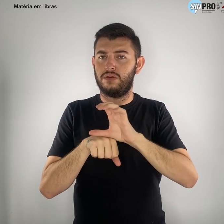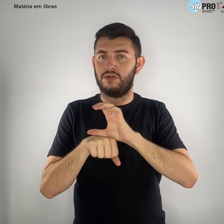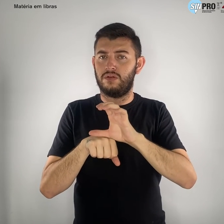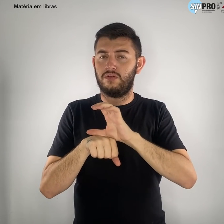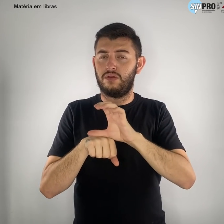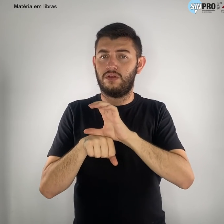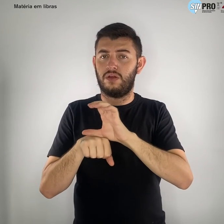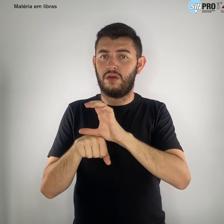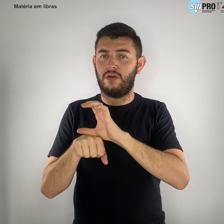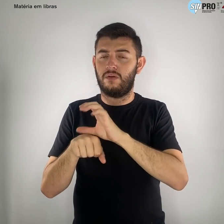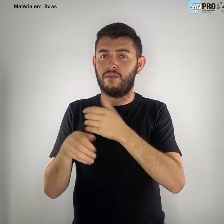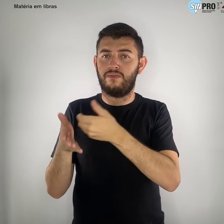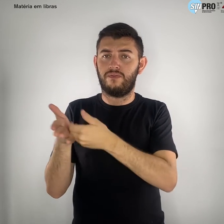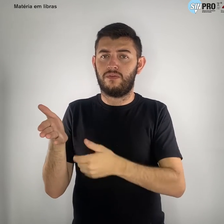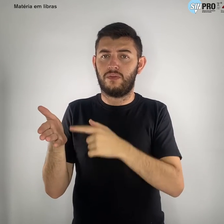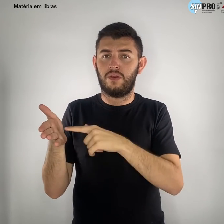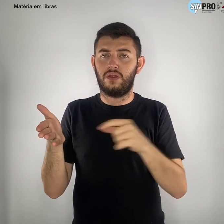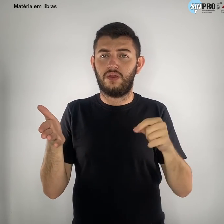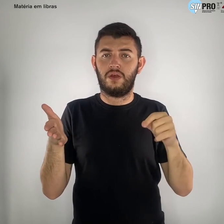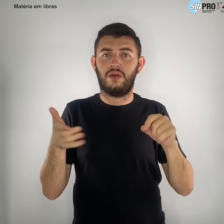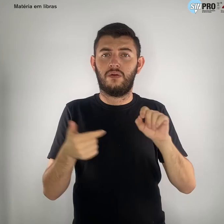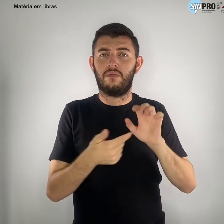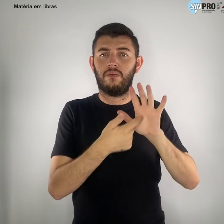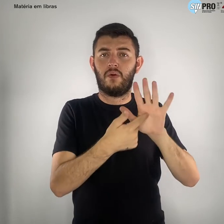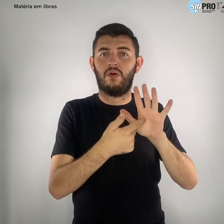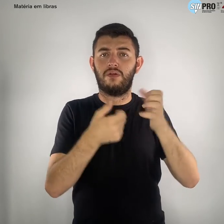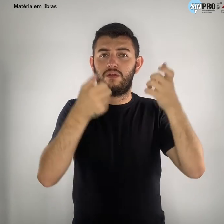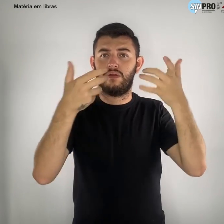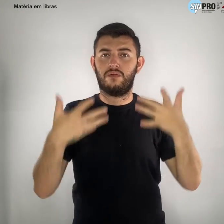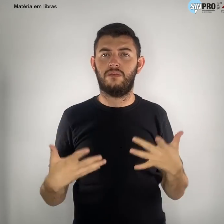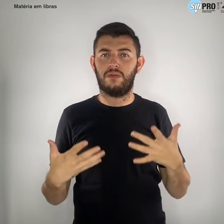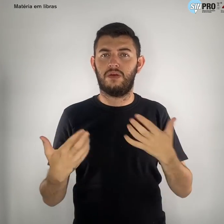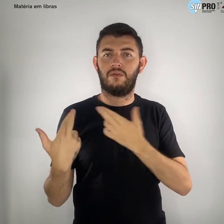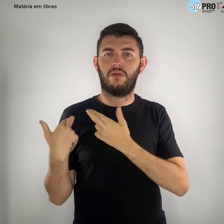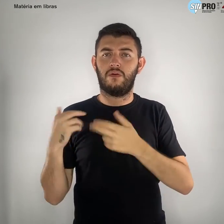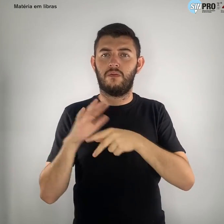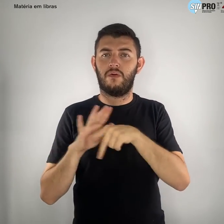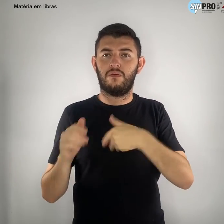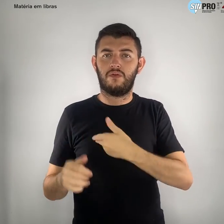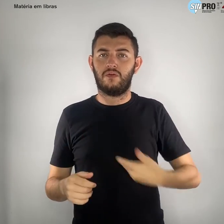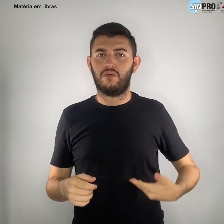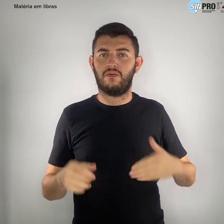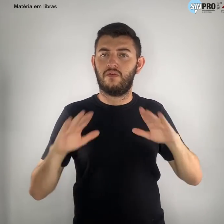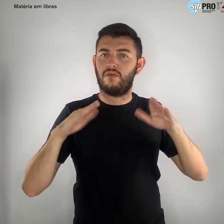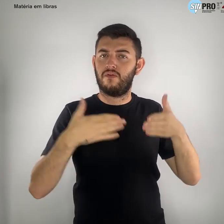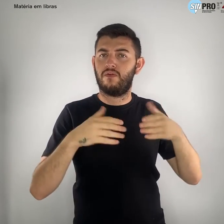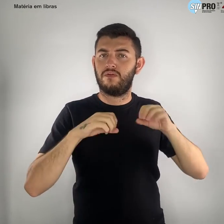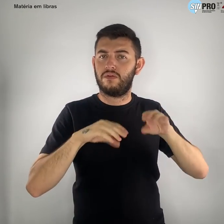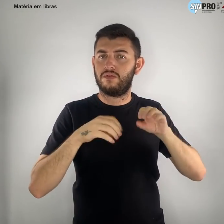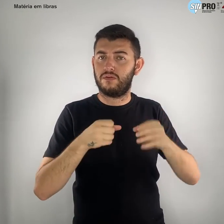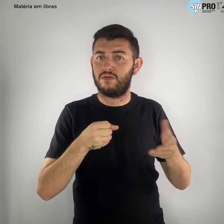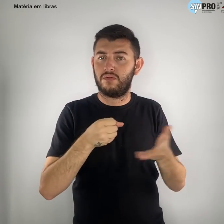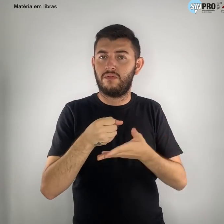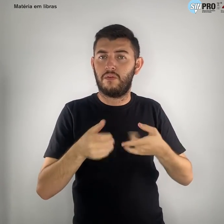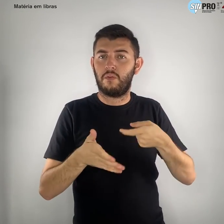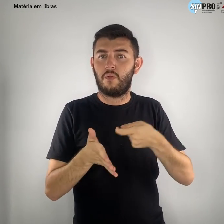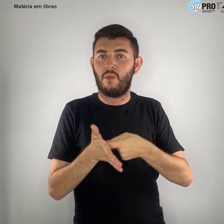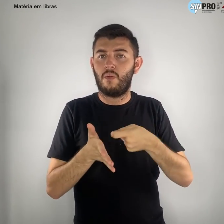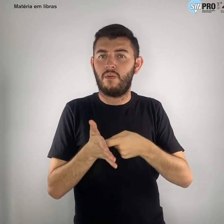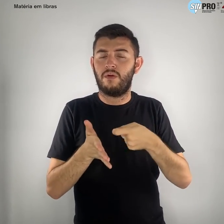a responsabilidade do Estado no tocante à educação básica, obrigatória e